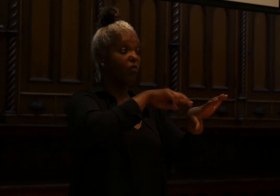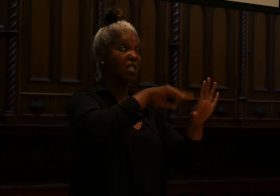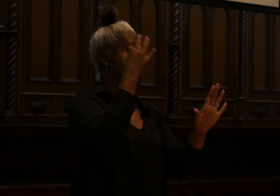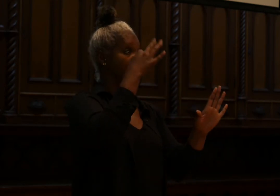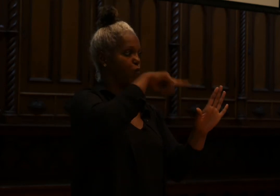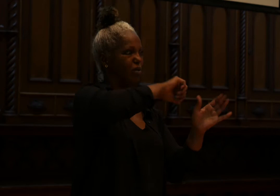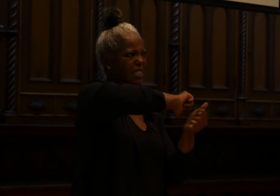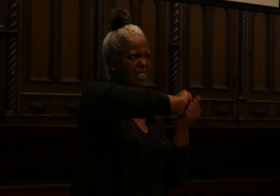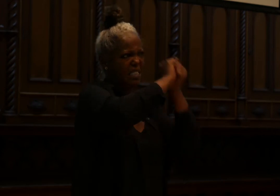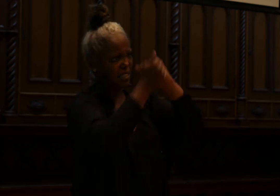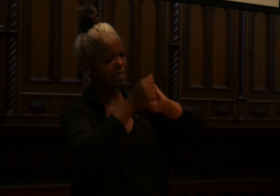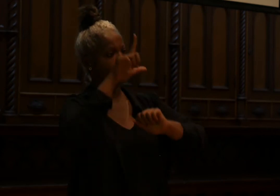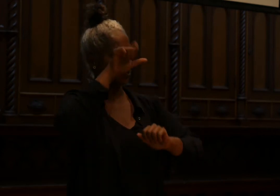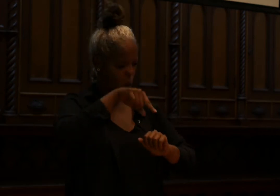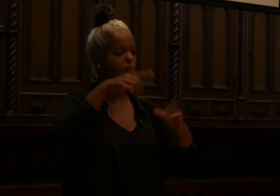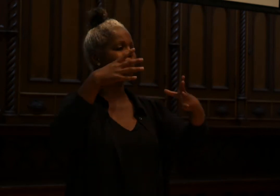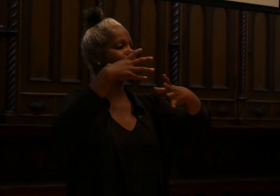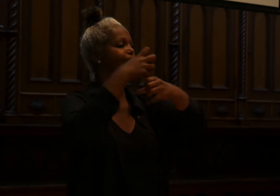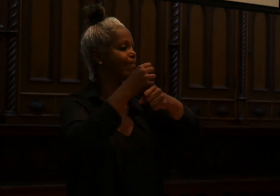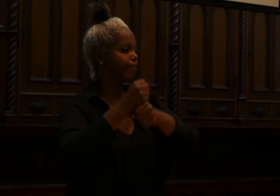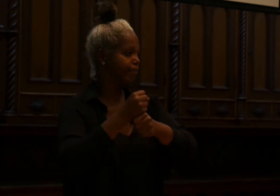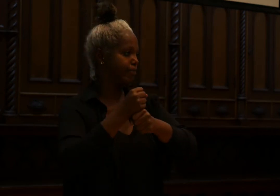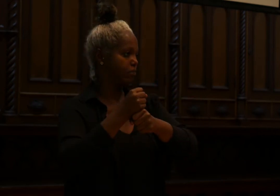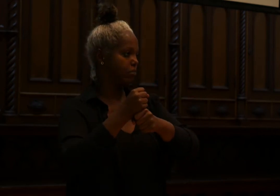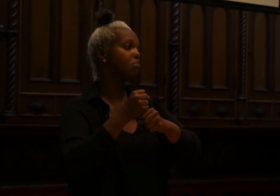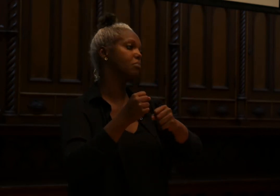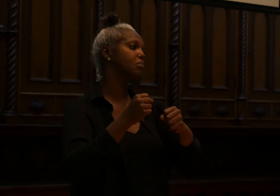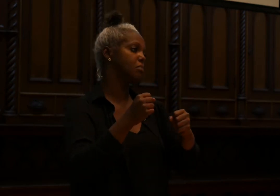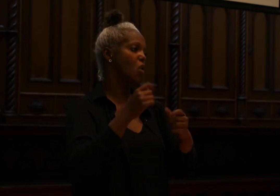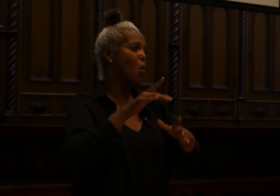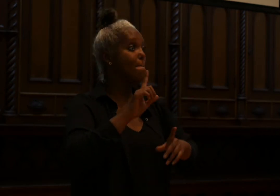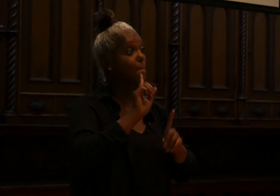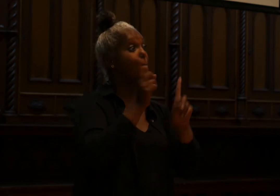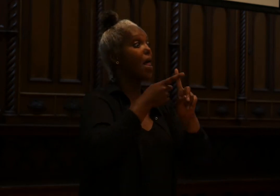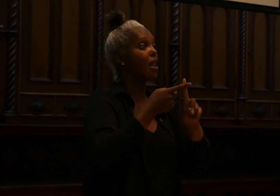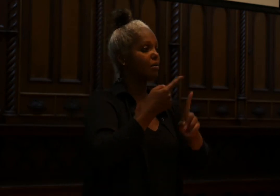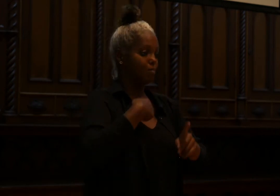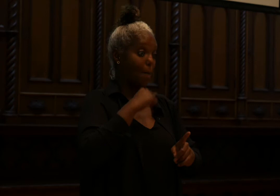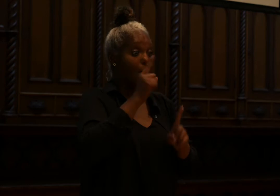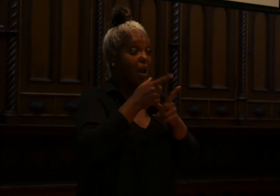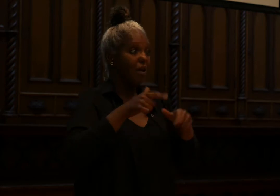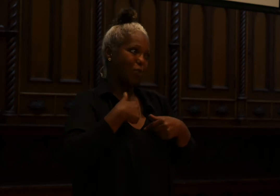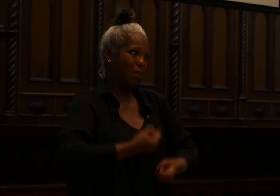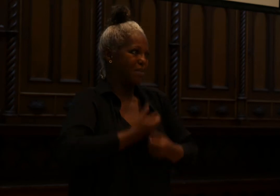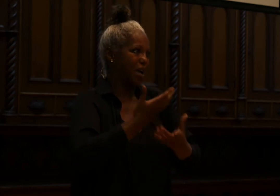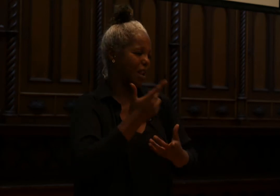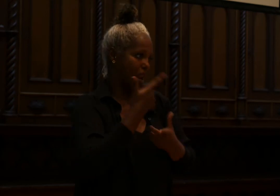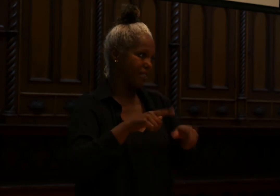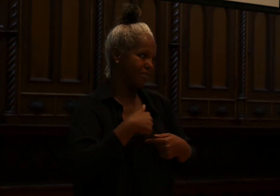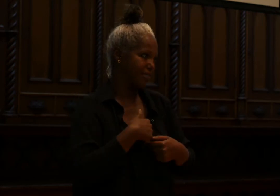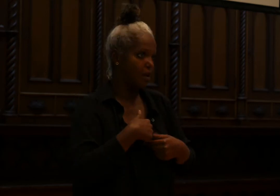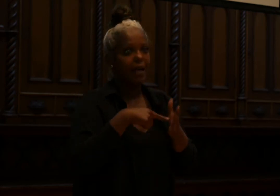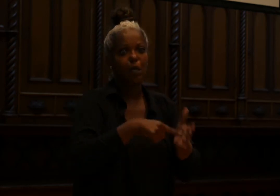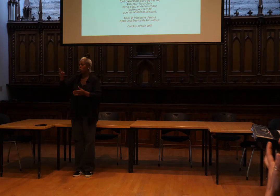textes qui sont en français ne seront pas nécessairement les mêmes là, tels quels, là, donc en LSQ. Donc, ce qu'on retrouve lorsqu'il y a une